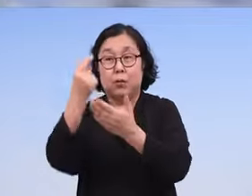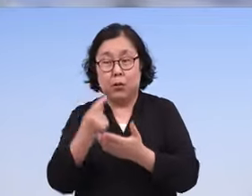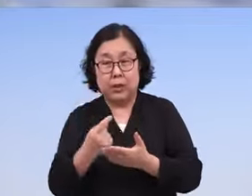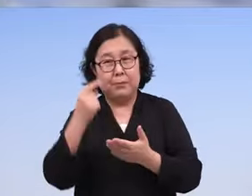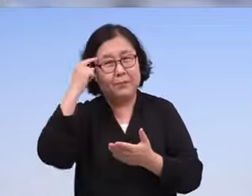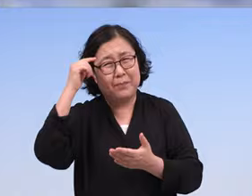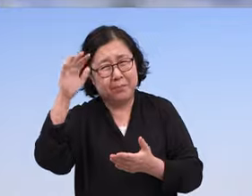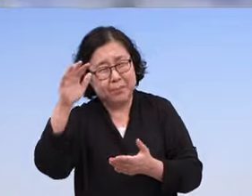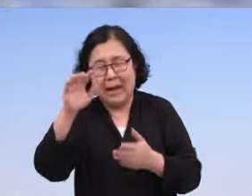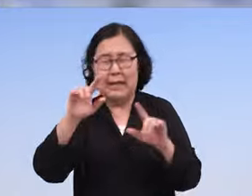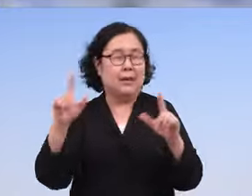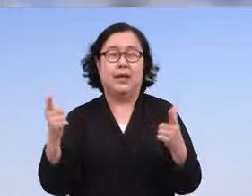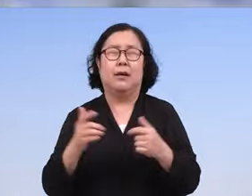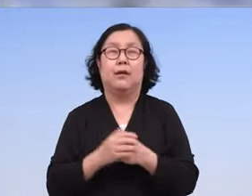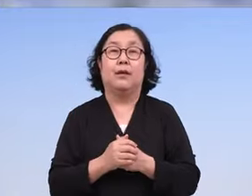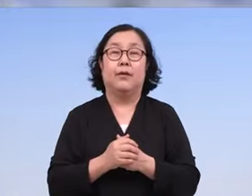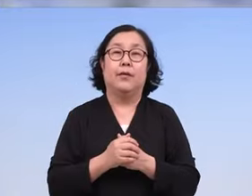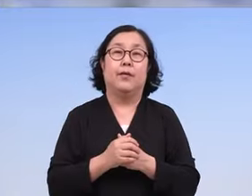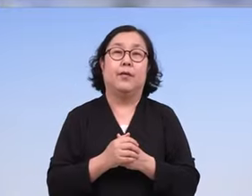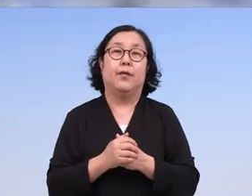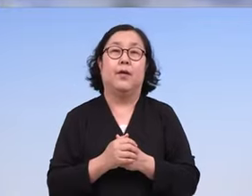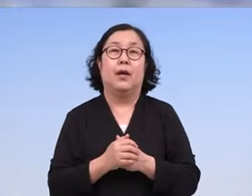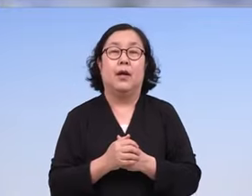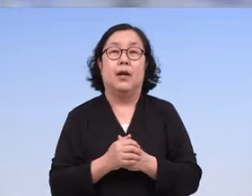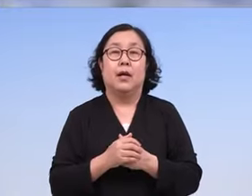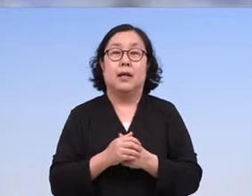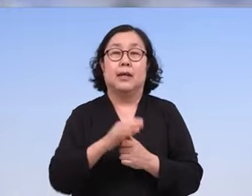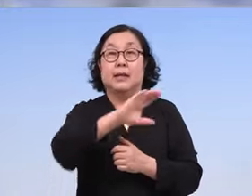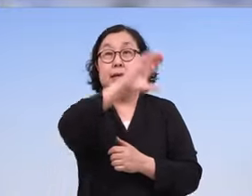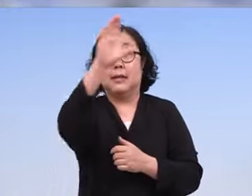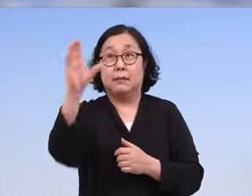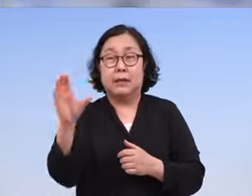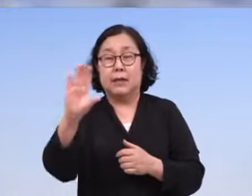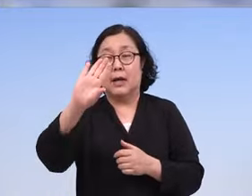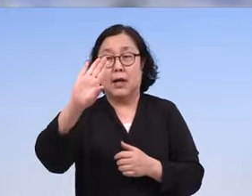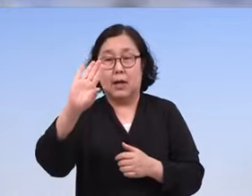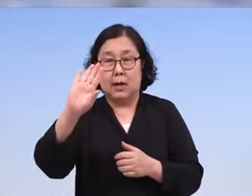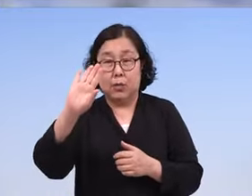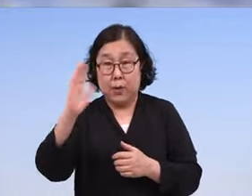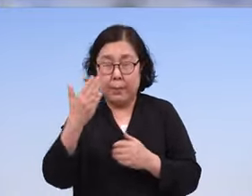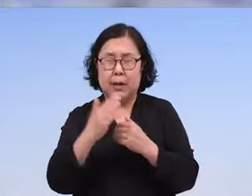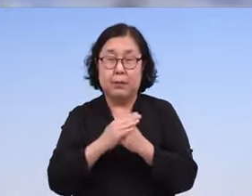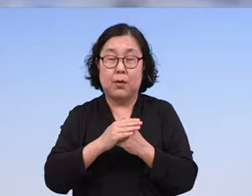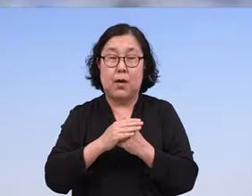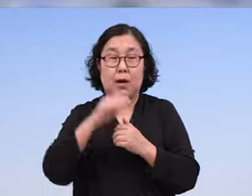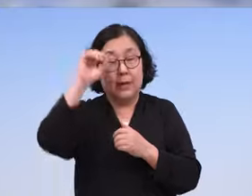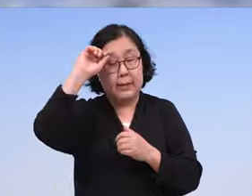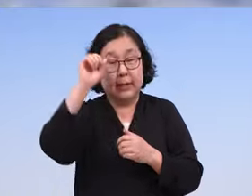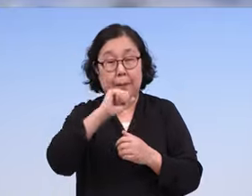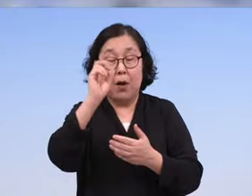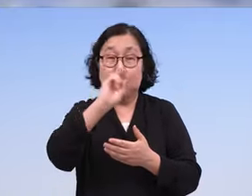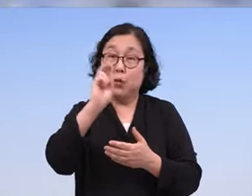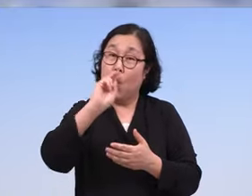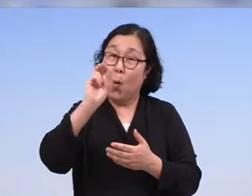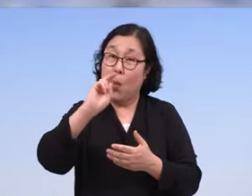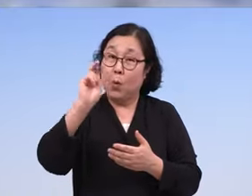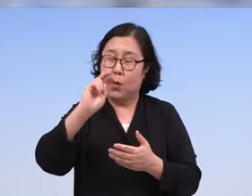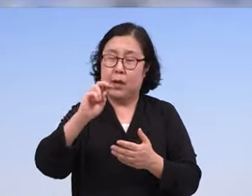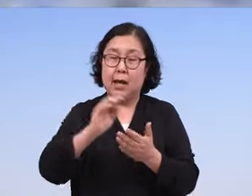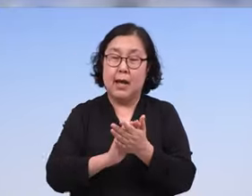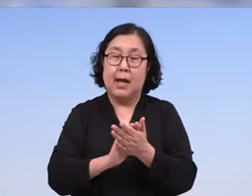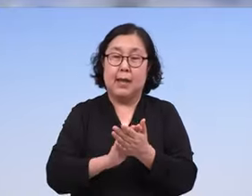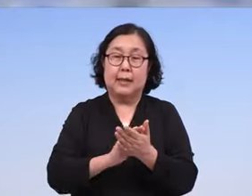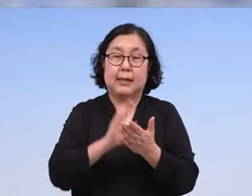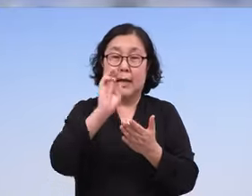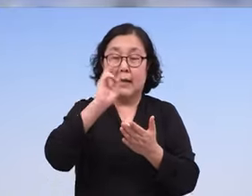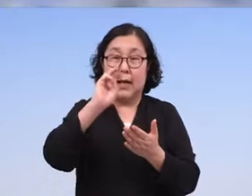주님 오심을 열망해서 그런 거 아니고요. 하여튼 크리스마스 되면은 새벽송도 돌고, 새벽송 돌면은 성도들 가정에서